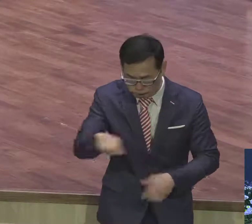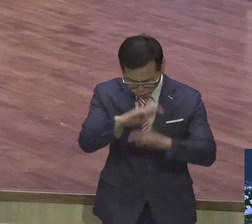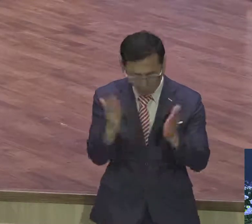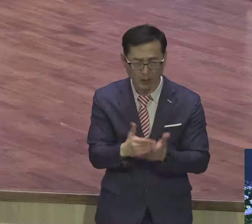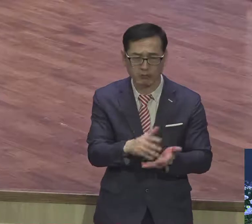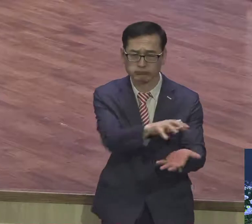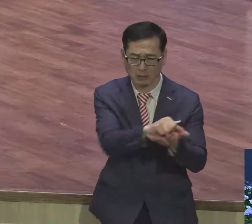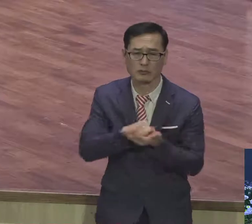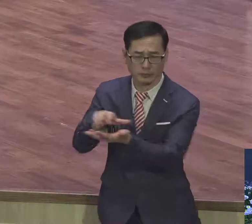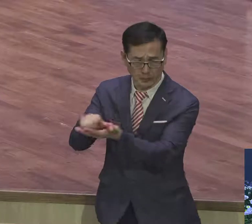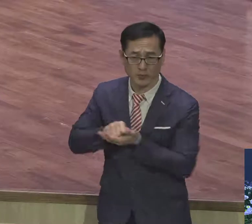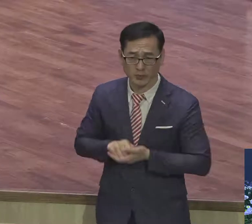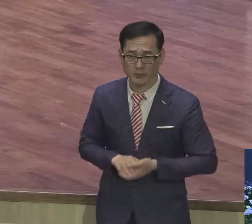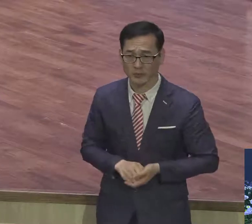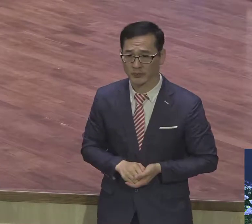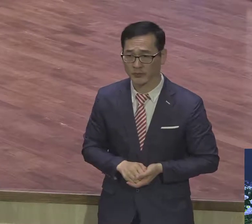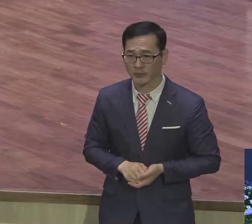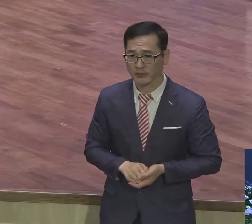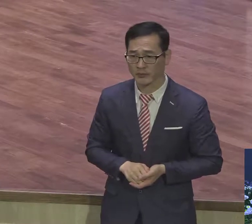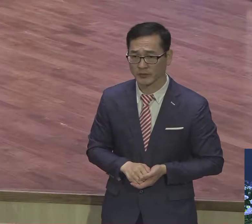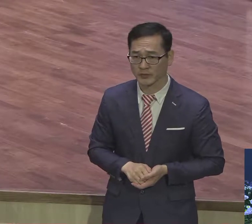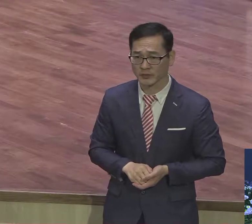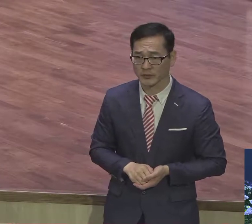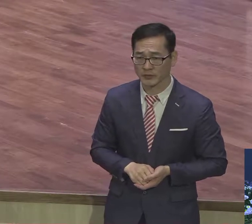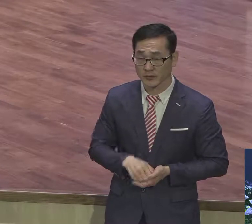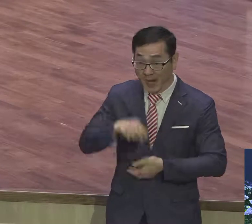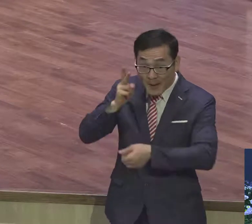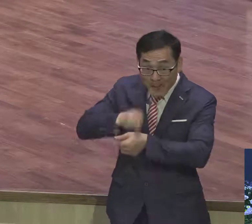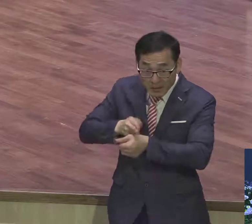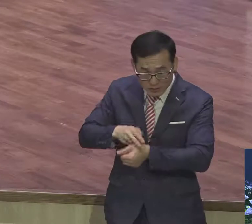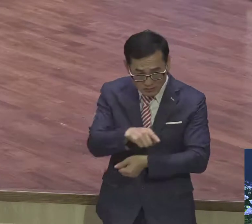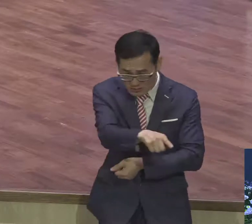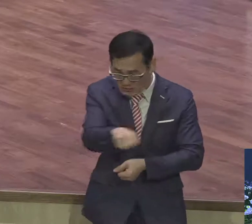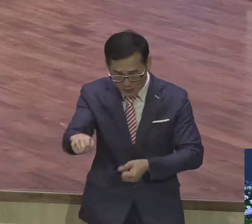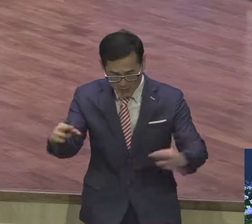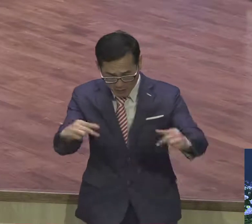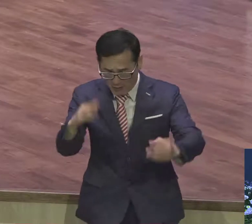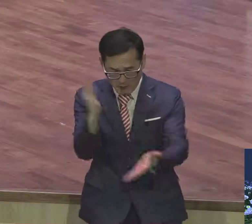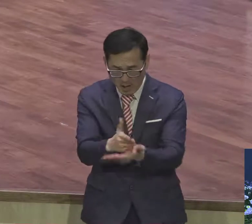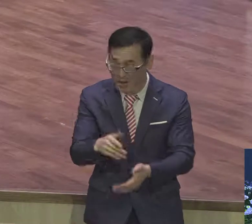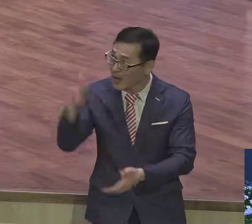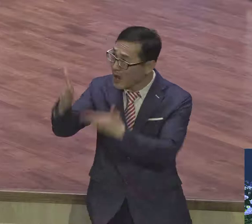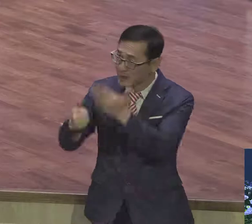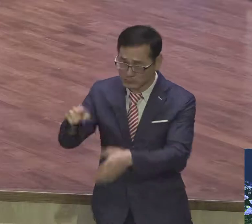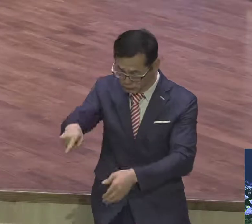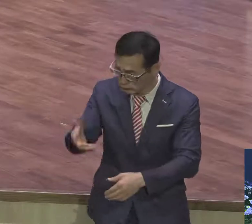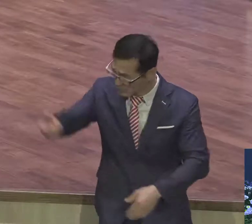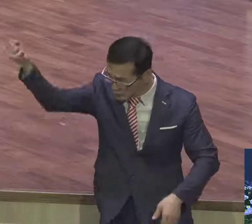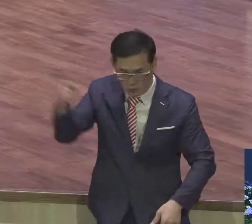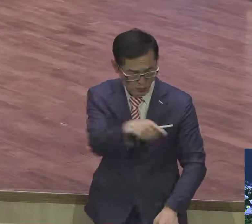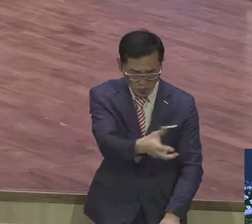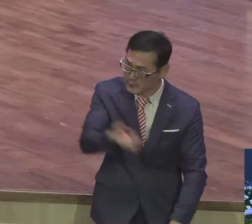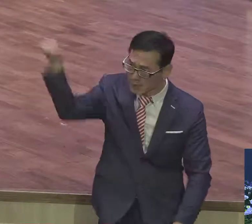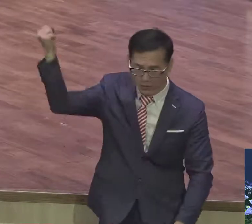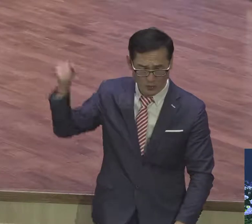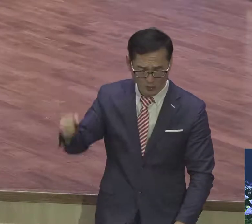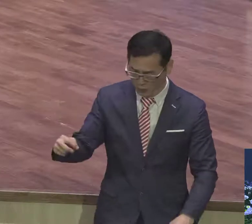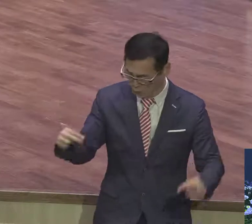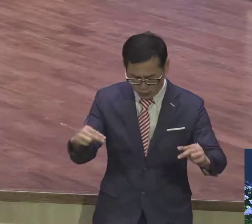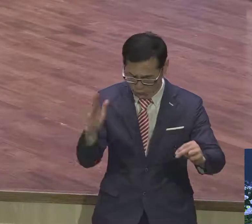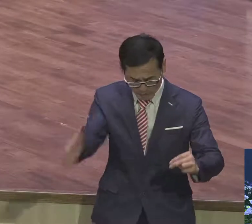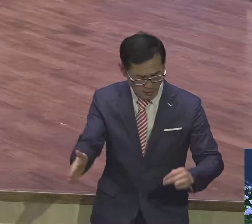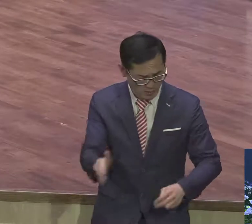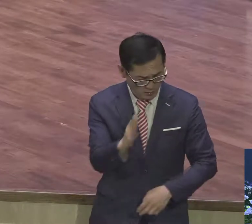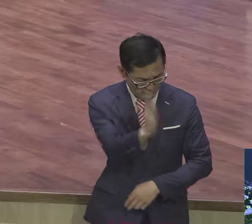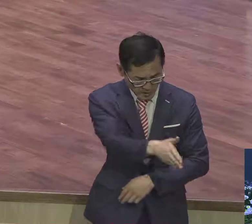한마디로 뭐요 종직으로 탁 찍어버려 하나님이 받으셨다 가타부타 그런 왈가왈바 하지